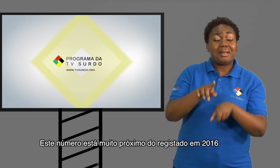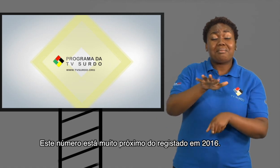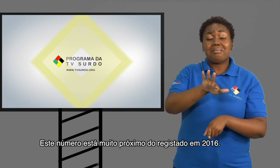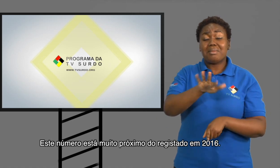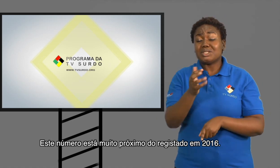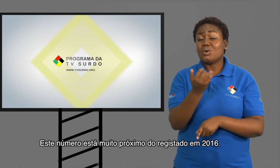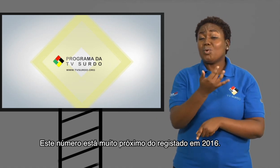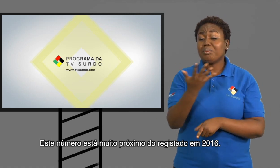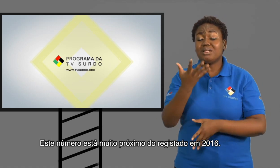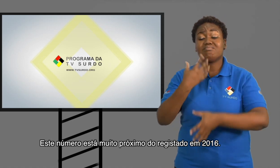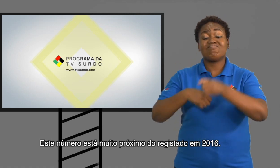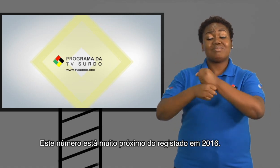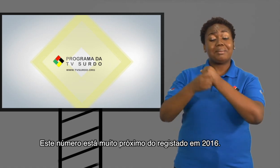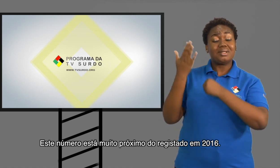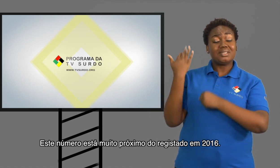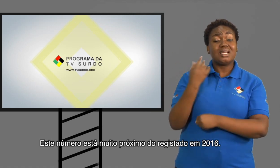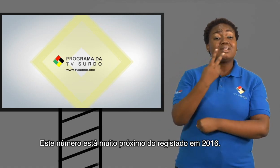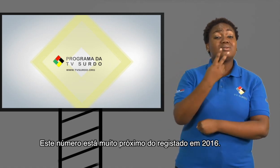em 2016.